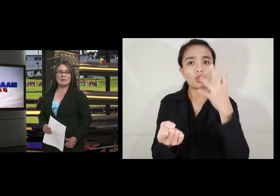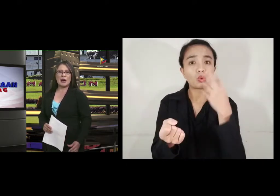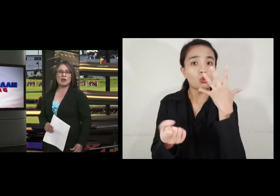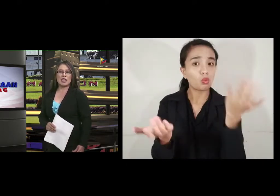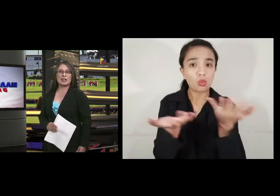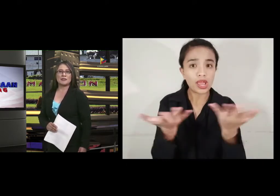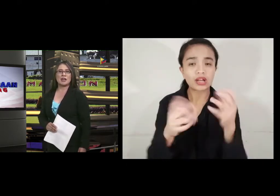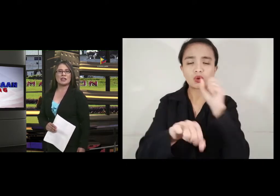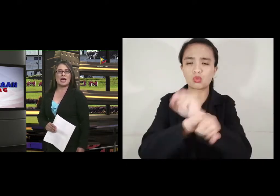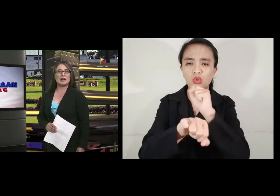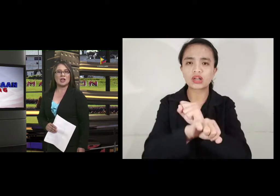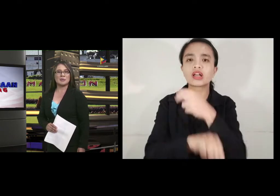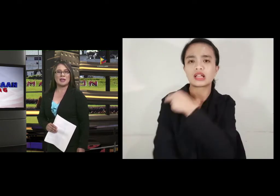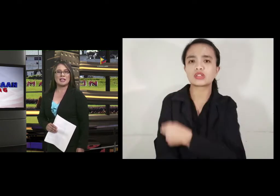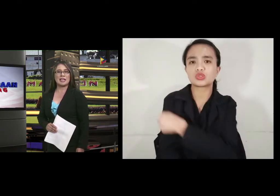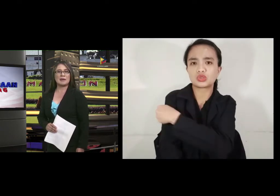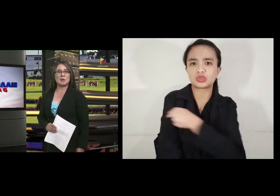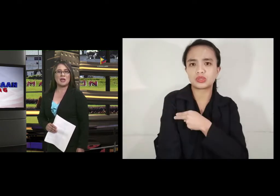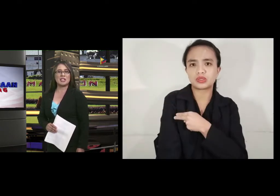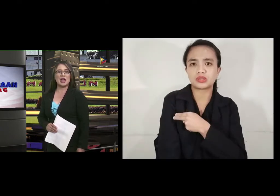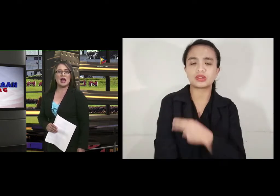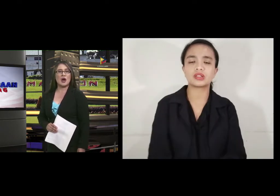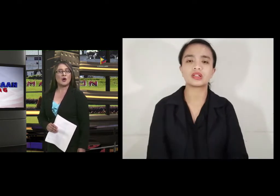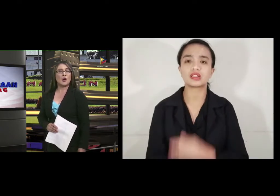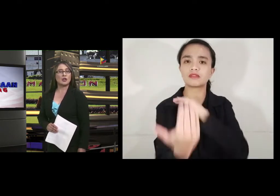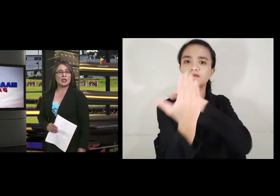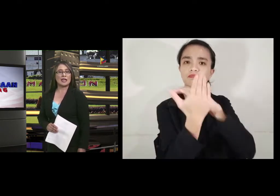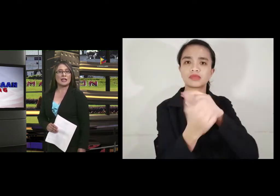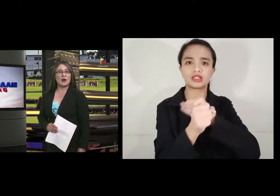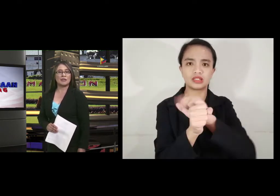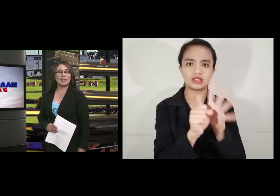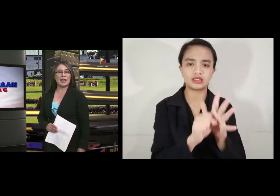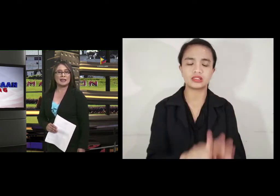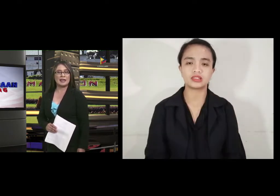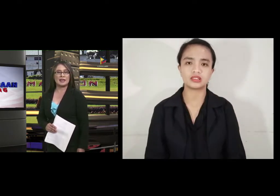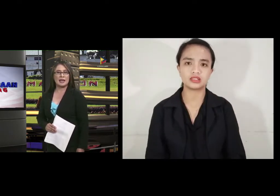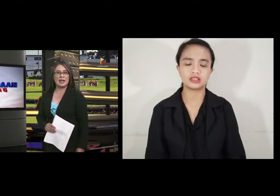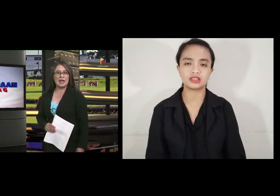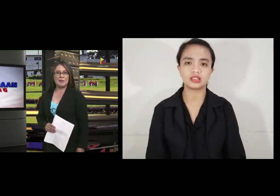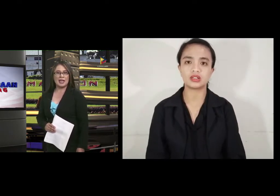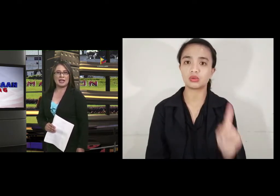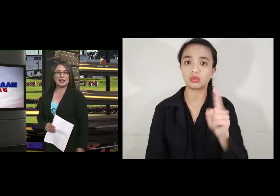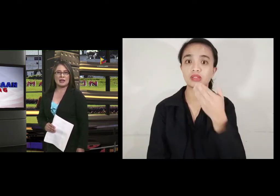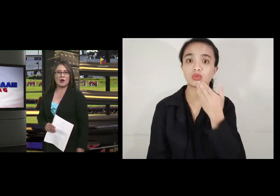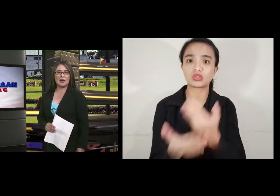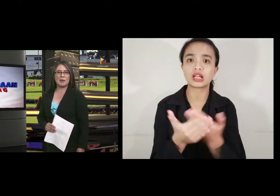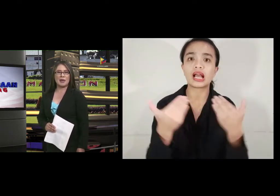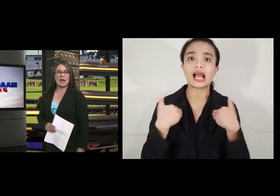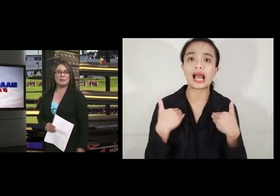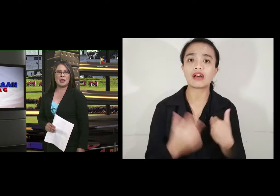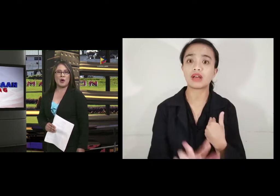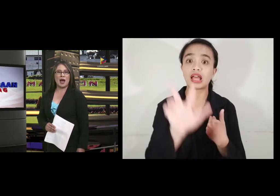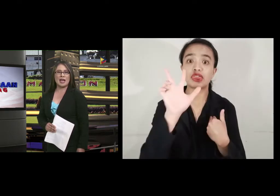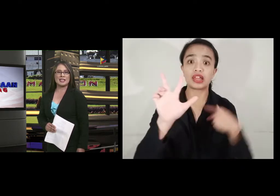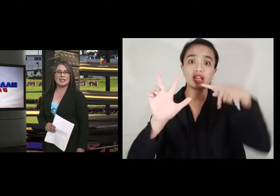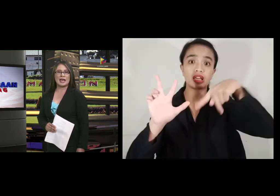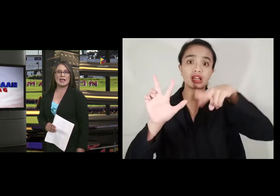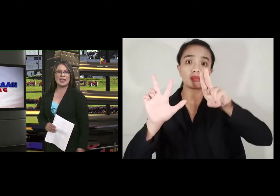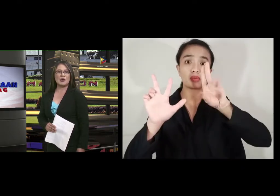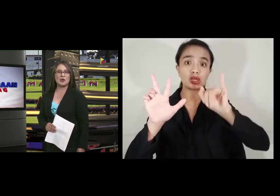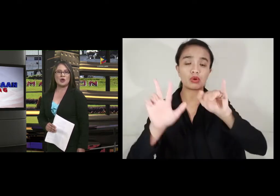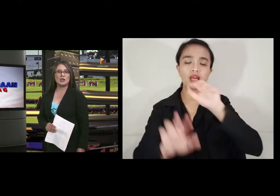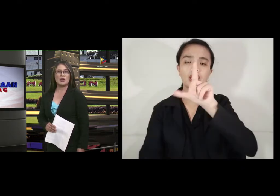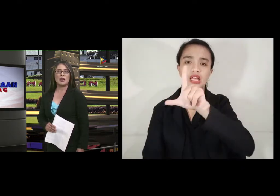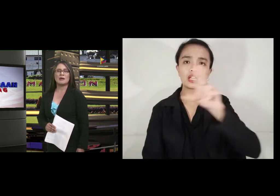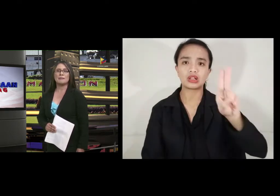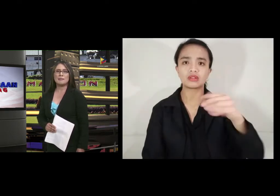nga agtrabaho kadag iti frontline hospitals iti probinsya kontra iti COVID-19. Kabayatan na taluan na bigbig a PUI sa Jay Aringay